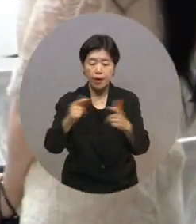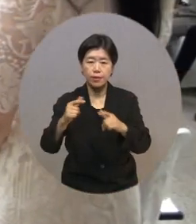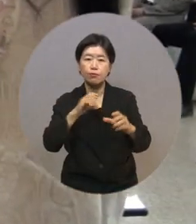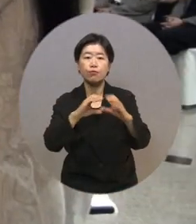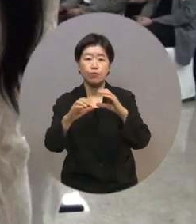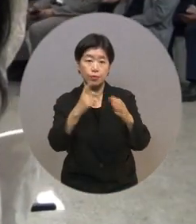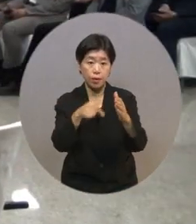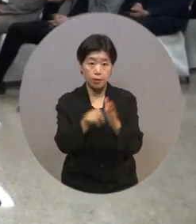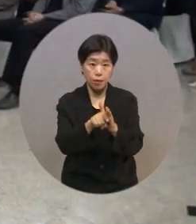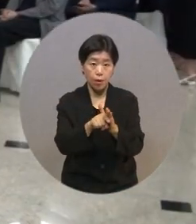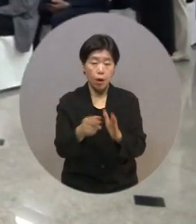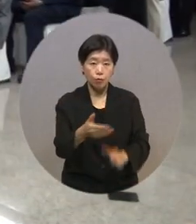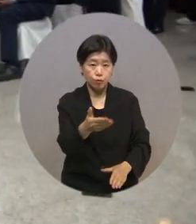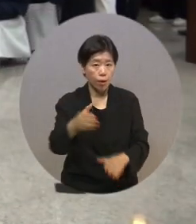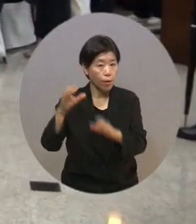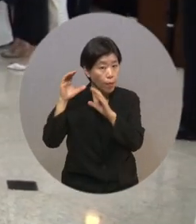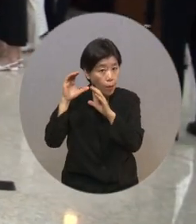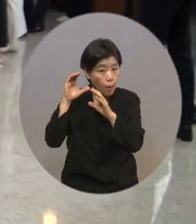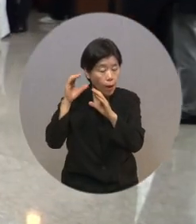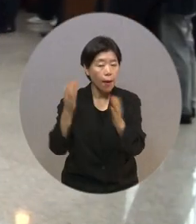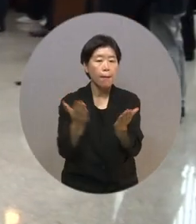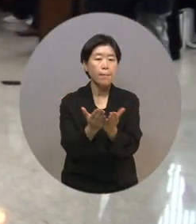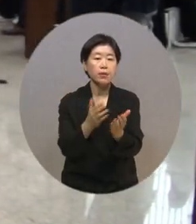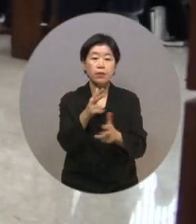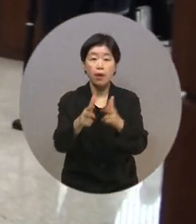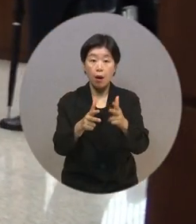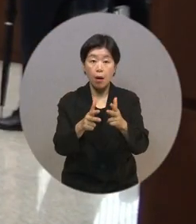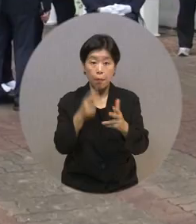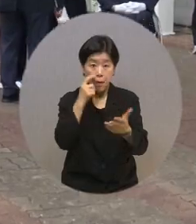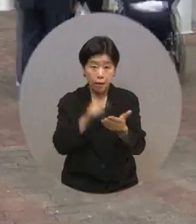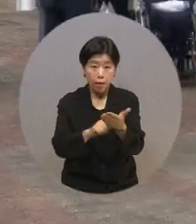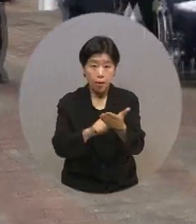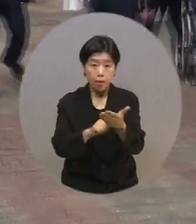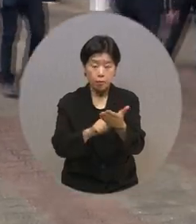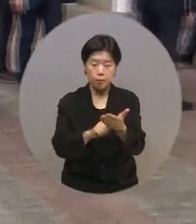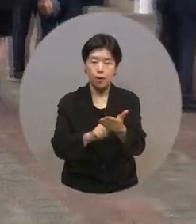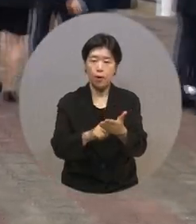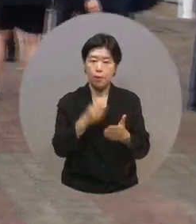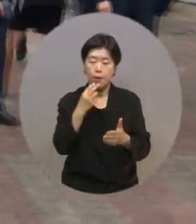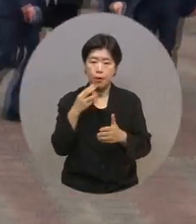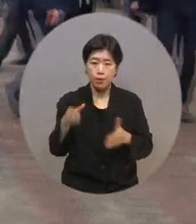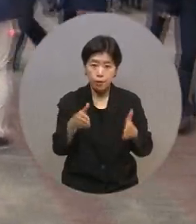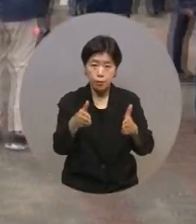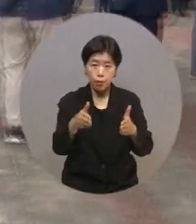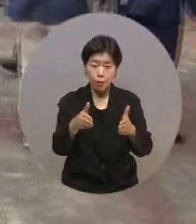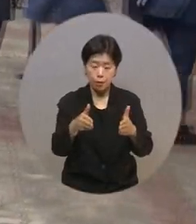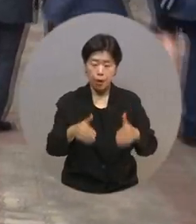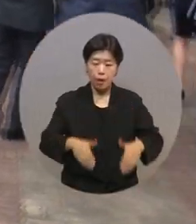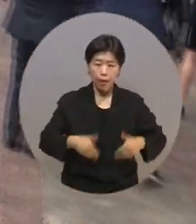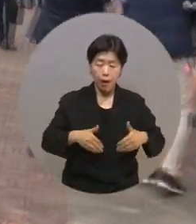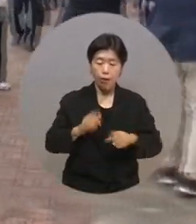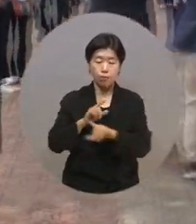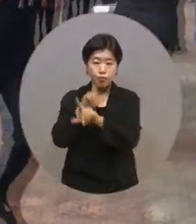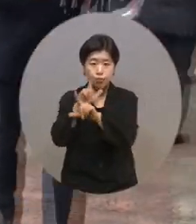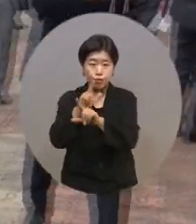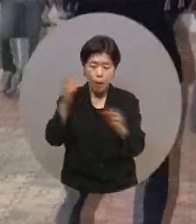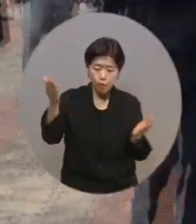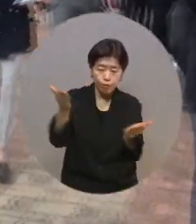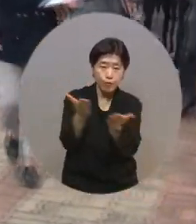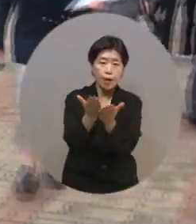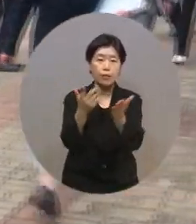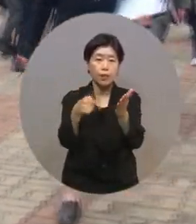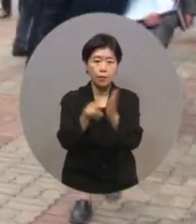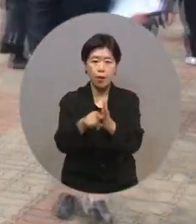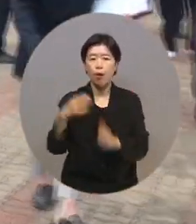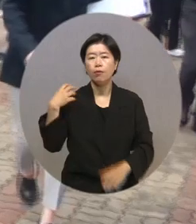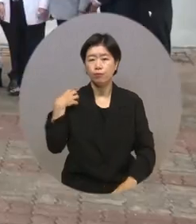현장의 목소리를 모아 맞춤형 사업을 발굴하는 등 경기 남북부 체육 균형 발전을 견인하는 중추적인 역할을 수행하게 되어